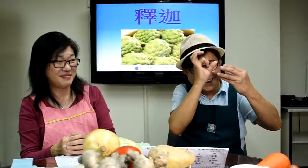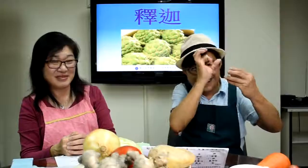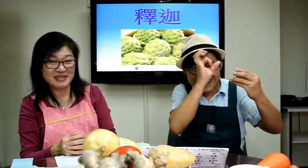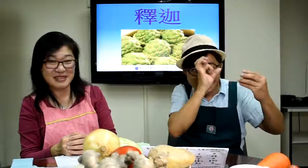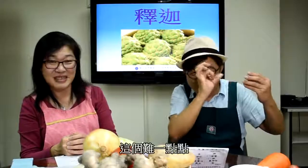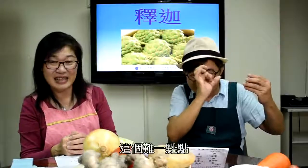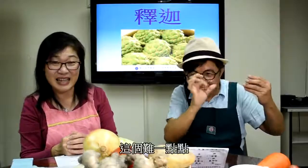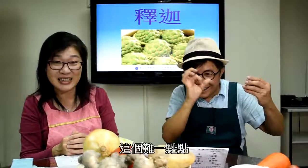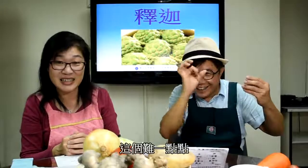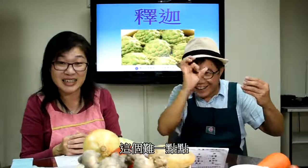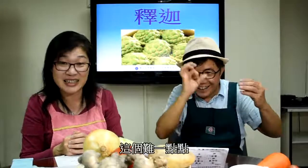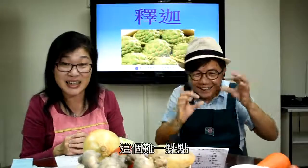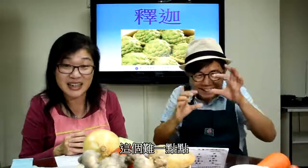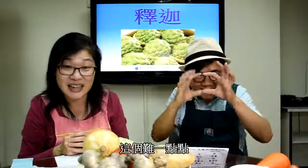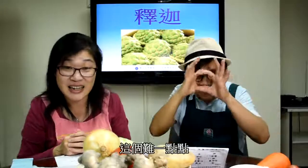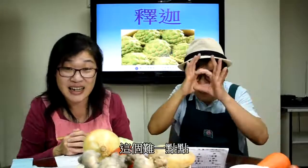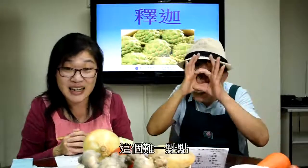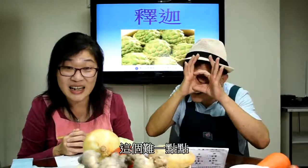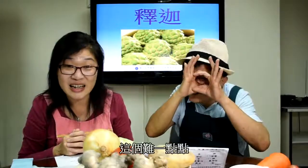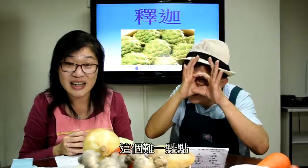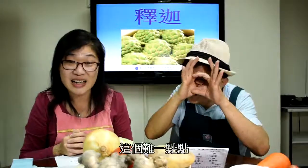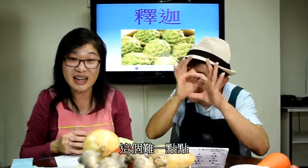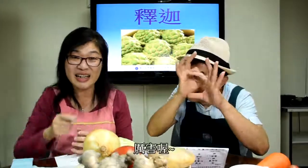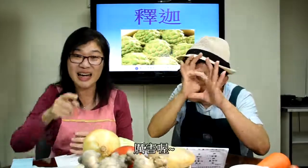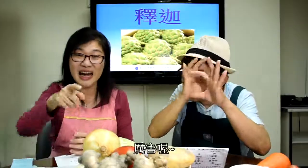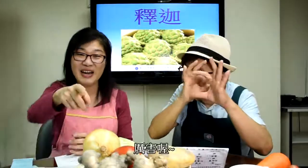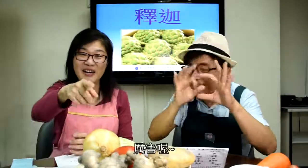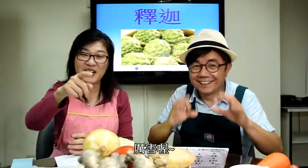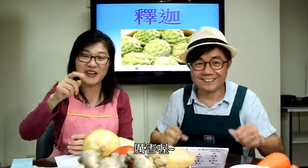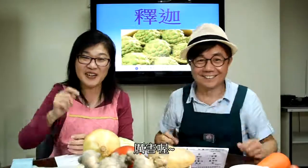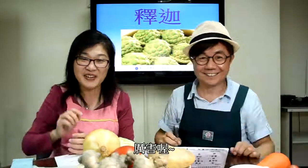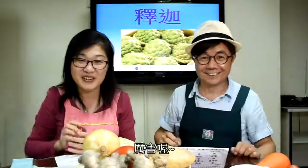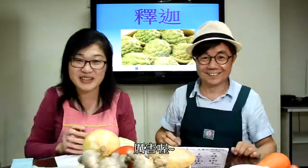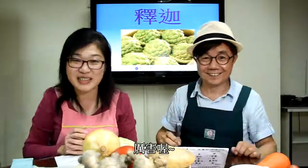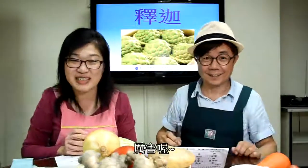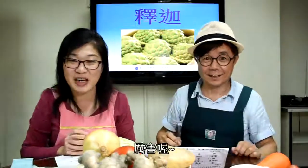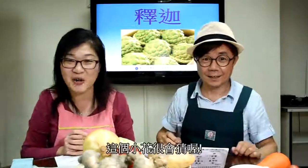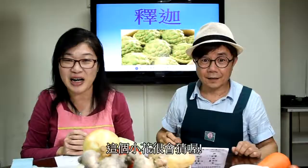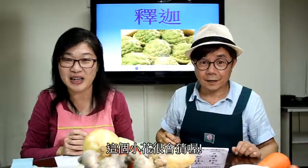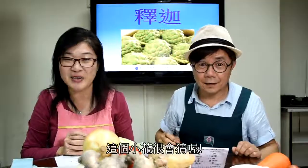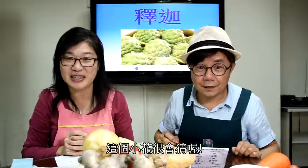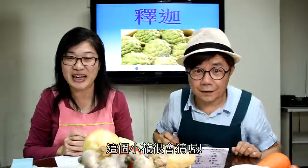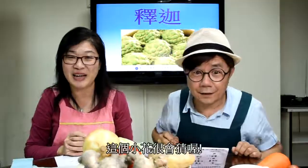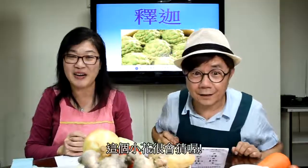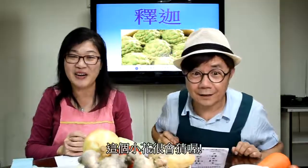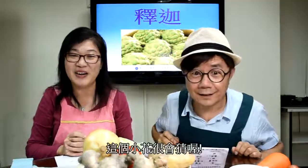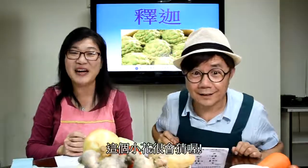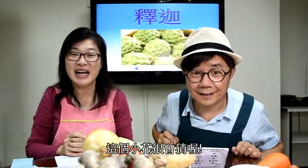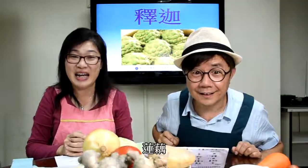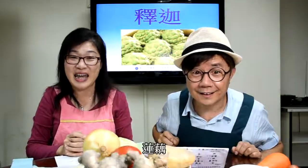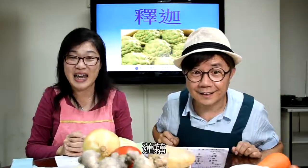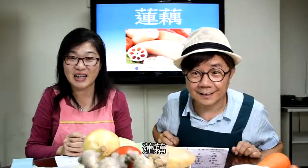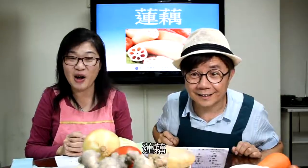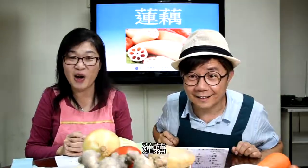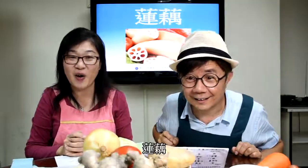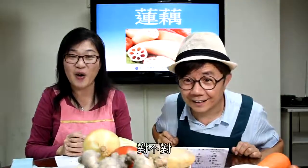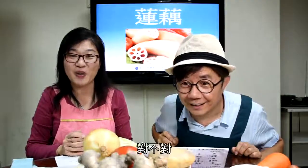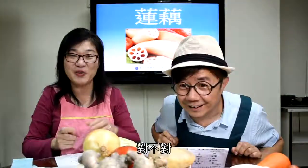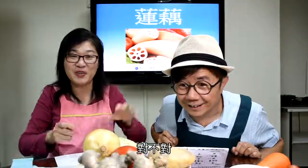这个难一点点，厉害哦！哦，这个小花很会猜哦，莲藕对不对？